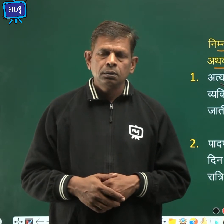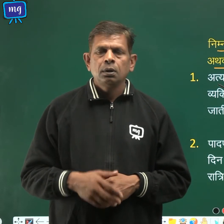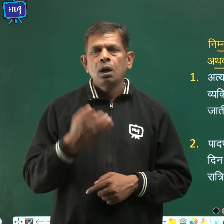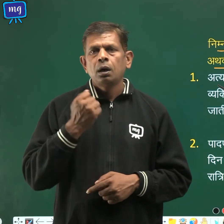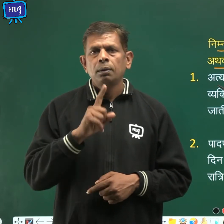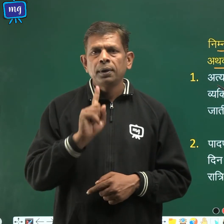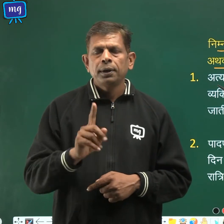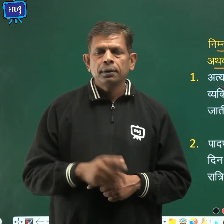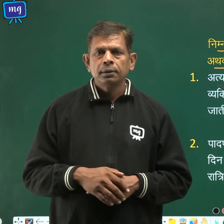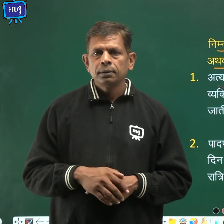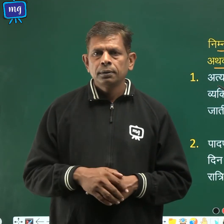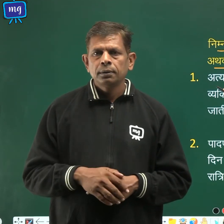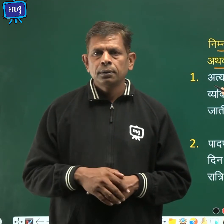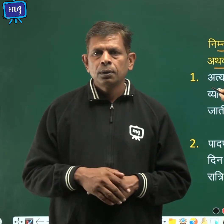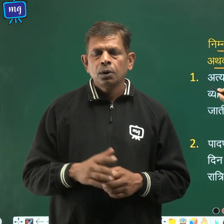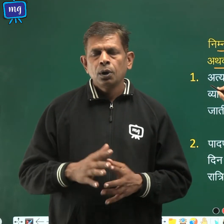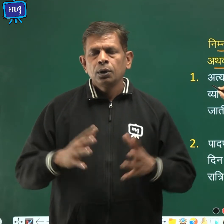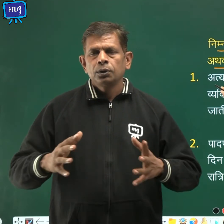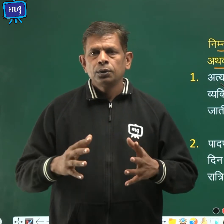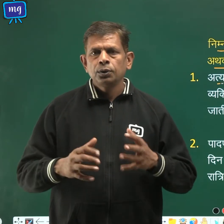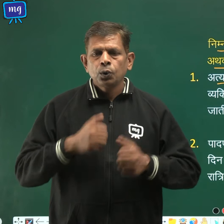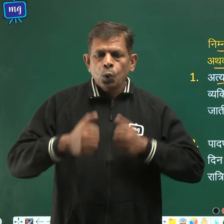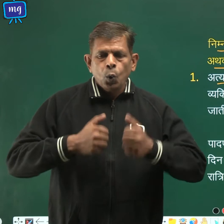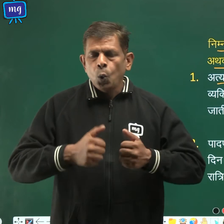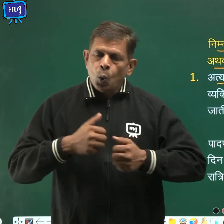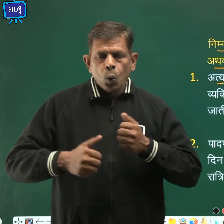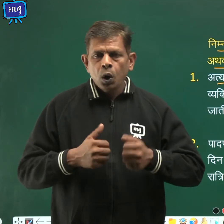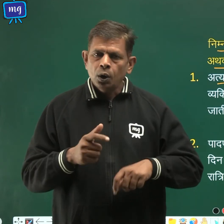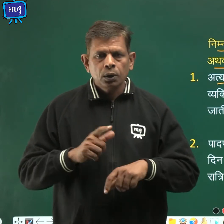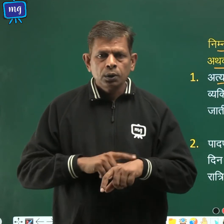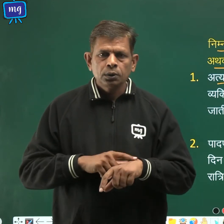नंबर 1, अत्यधिक व्यायाम करते समय